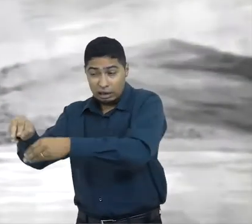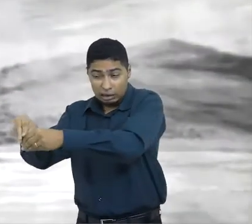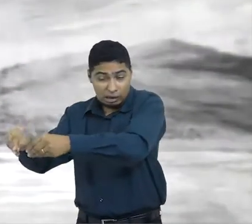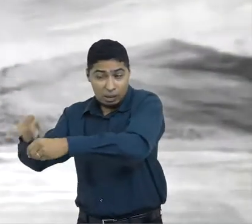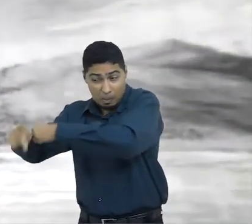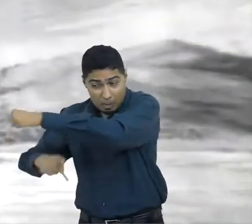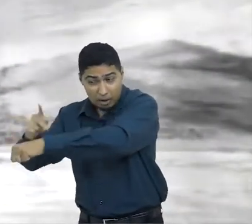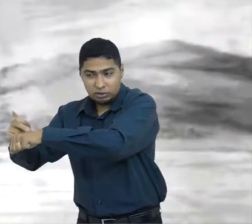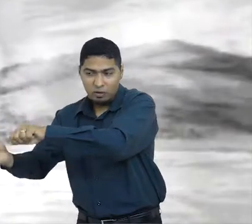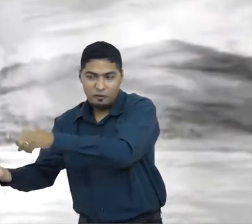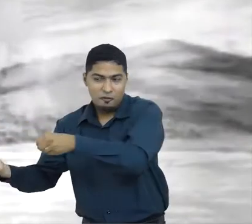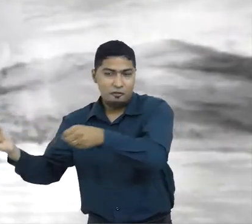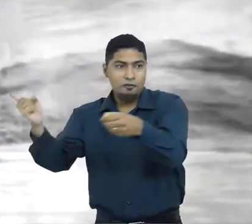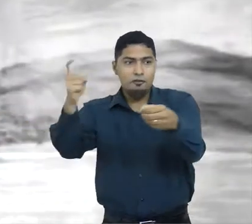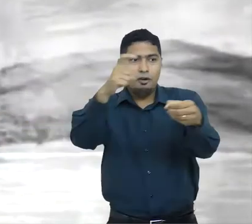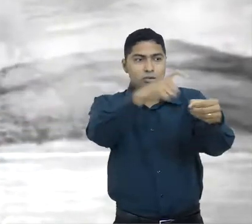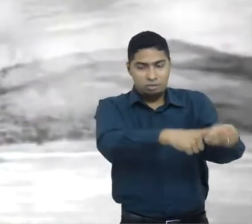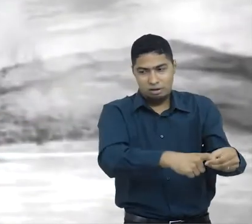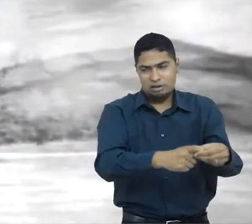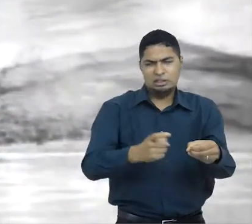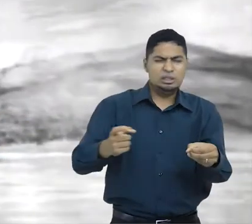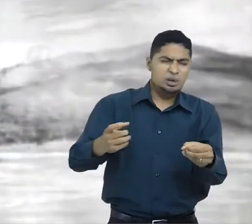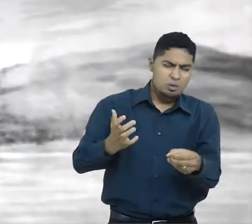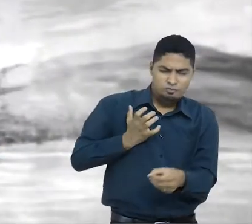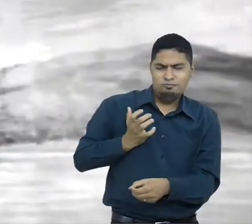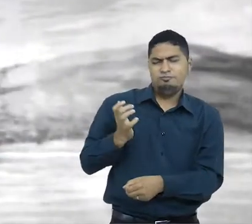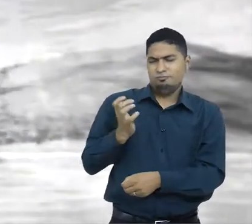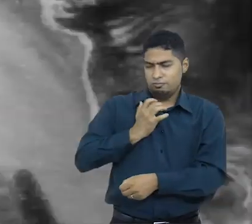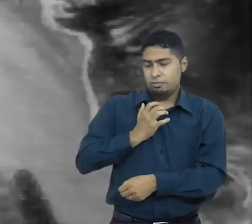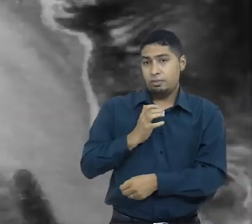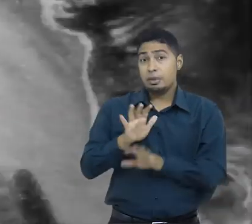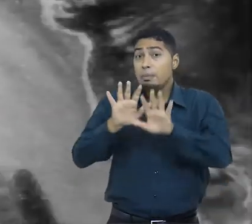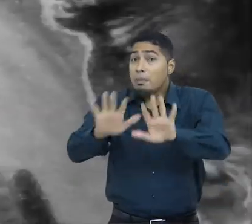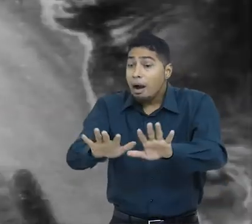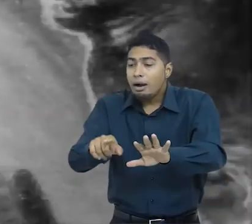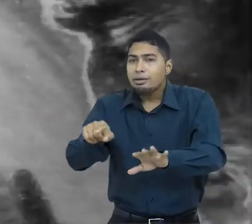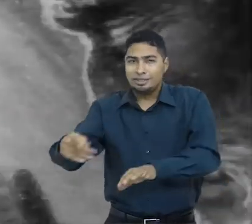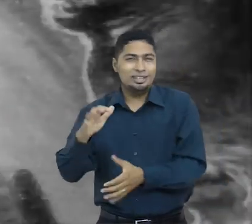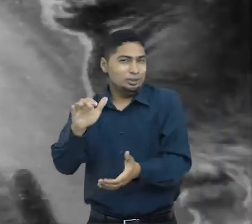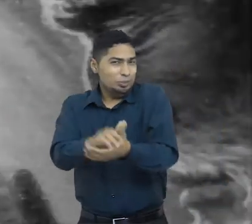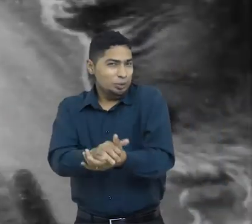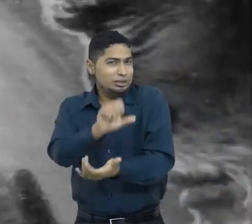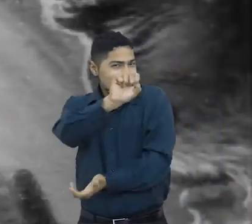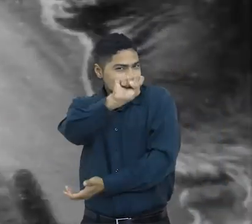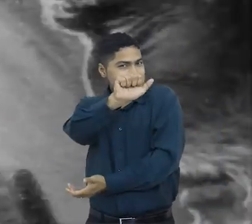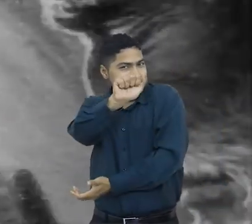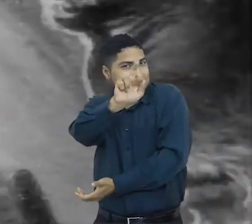terra, trarão consigo uma grande fortuna. Mas Sarai, esposa de Abrão, não conseguia